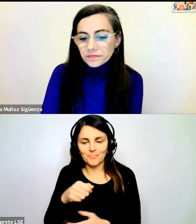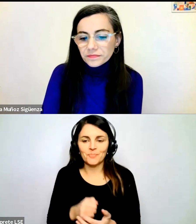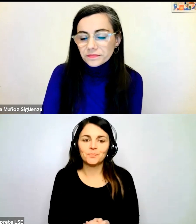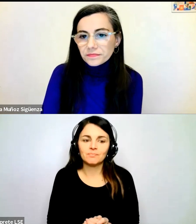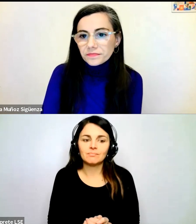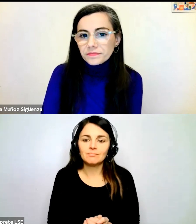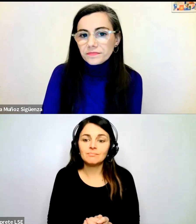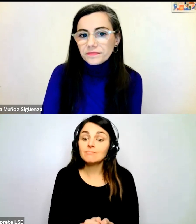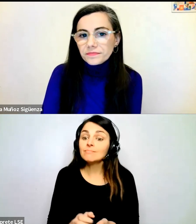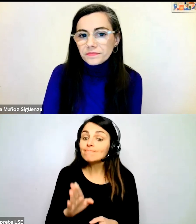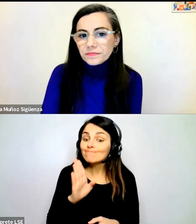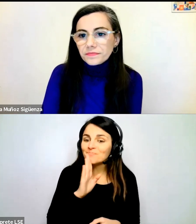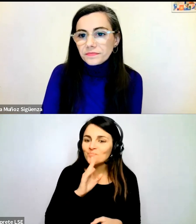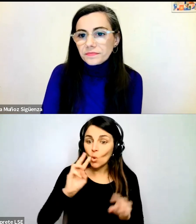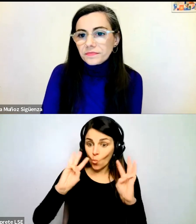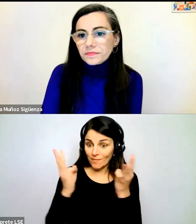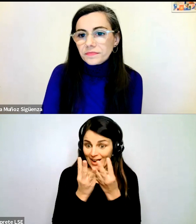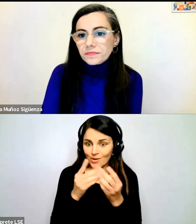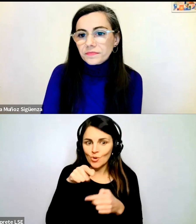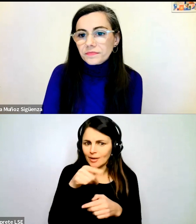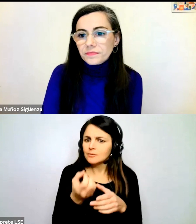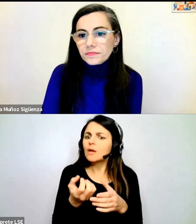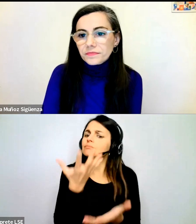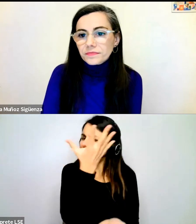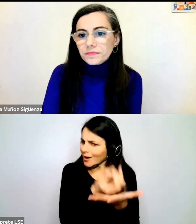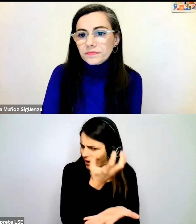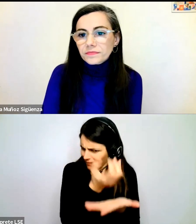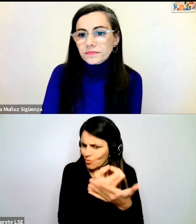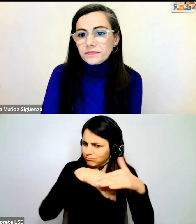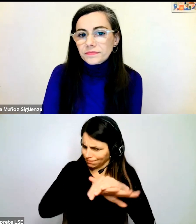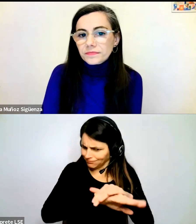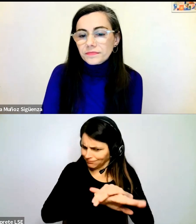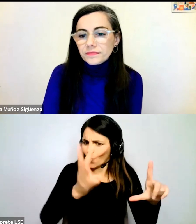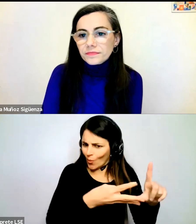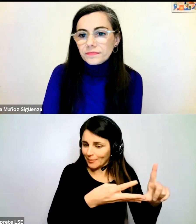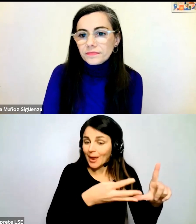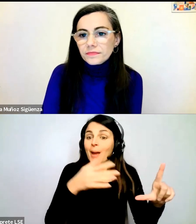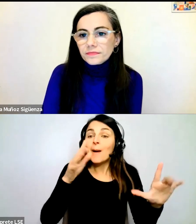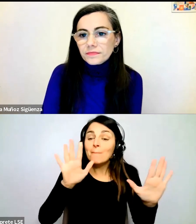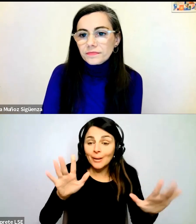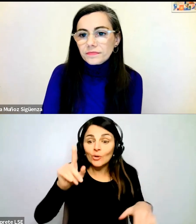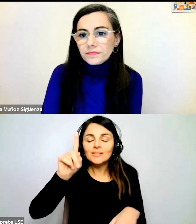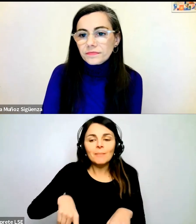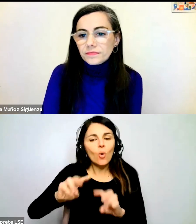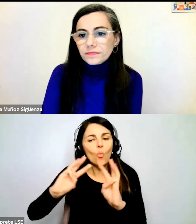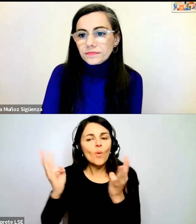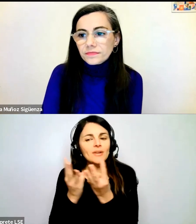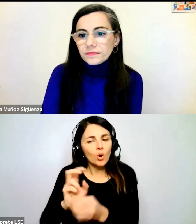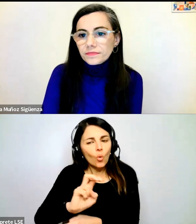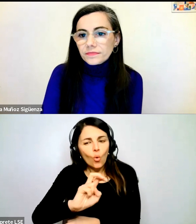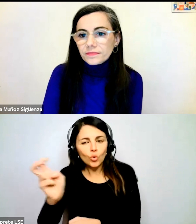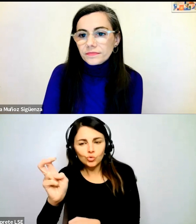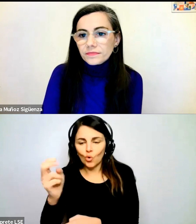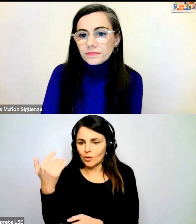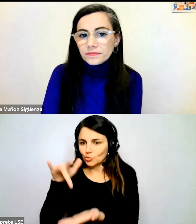Como os decía antes, este webinario va a estar colgado, pero no solo va a estar este webinario, va a estar otro que no sé si algunos de vosotros tuvisteis la oportunidad de